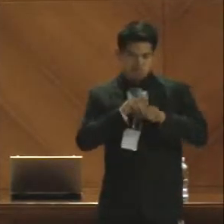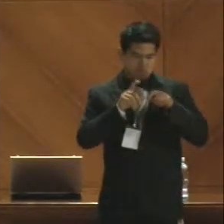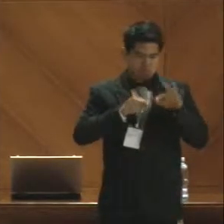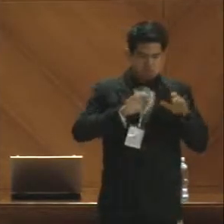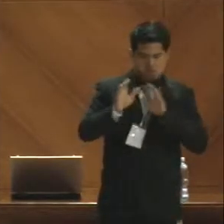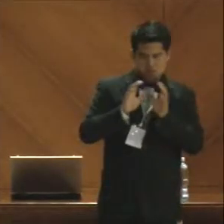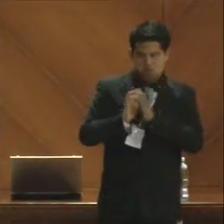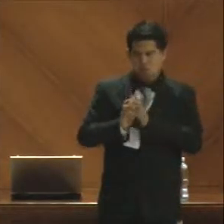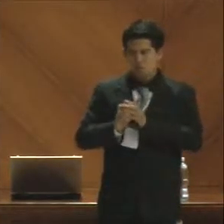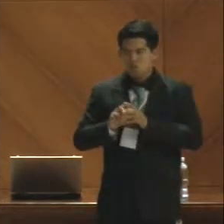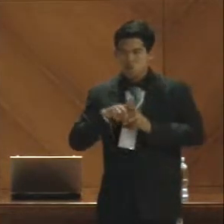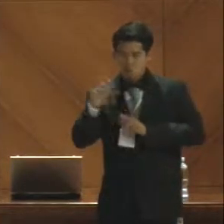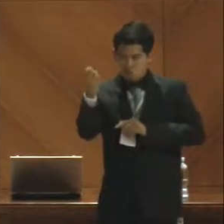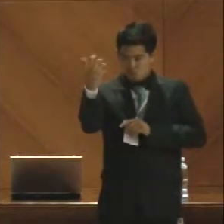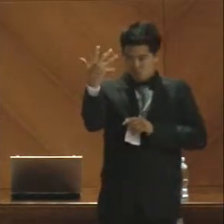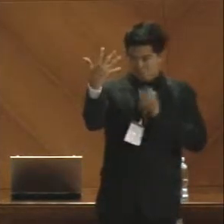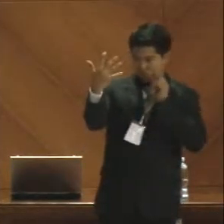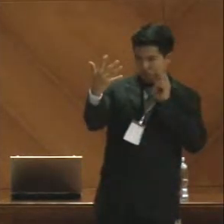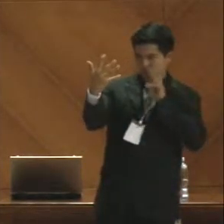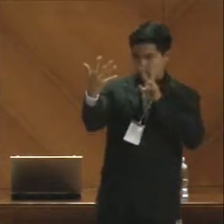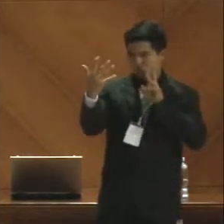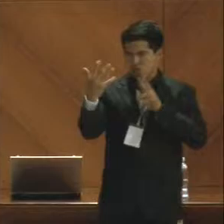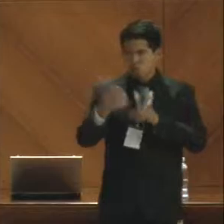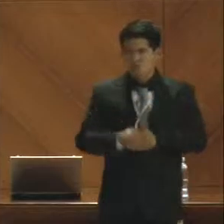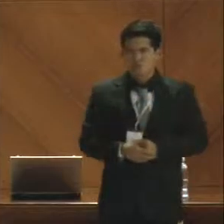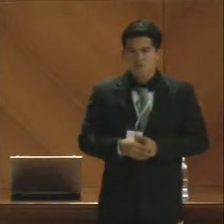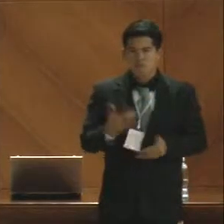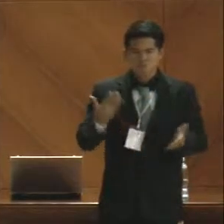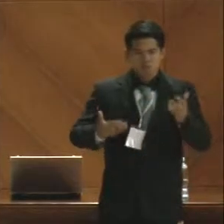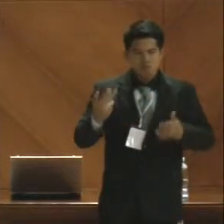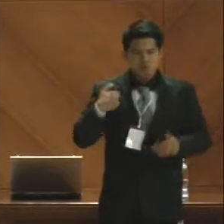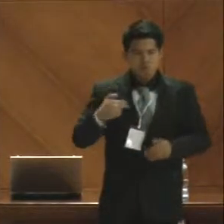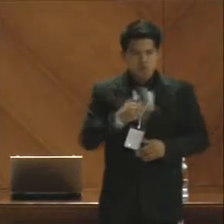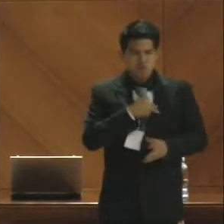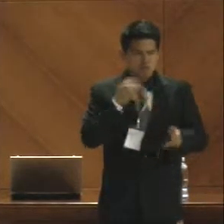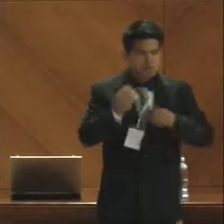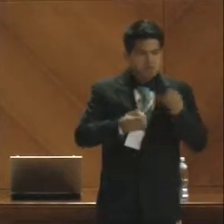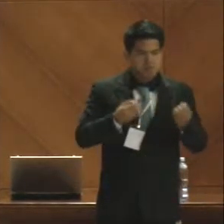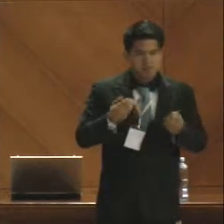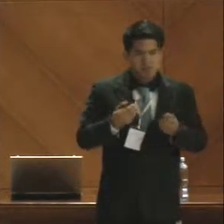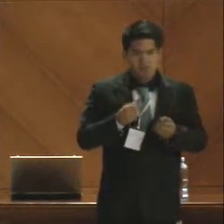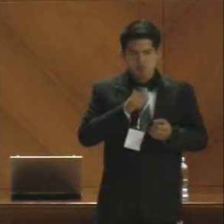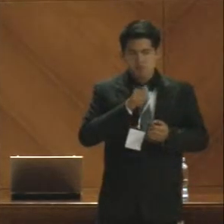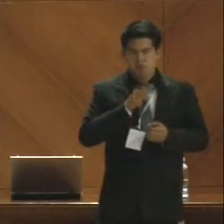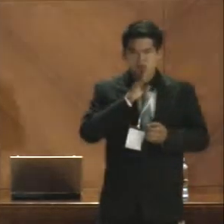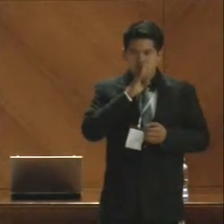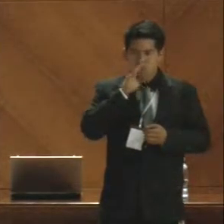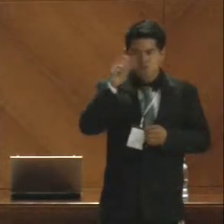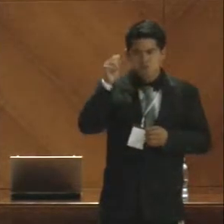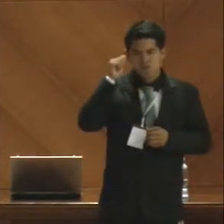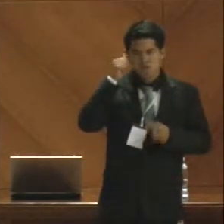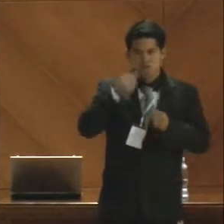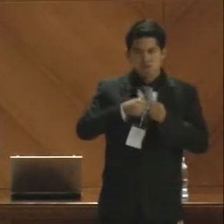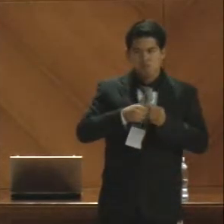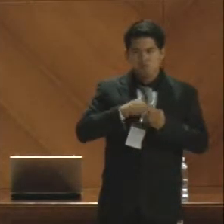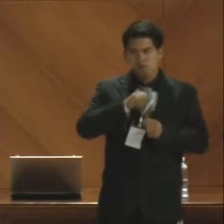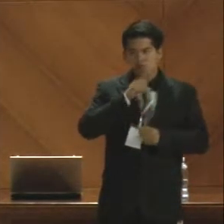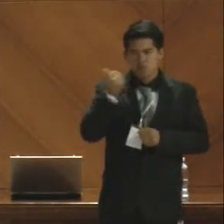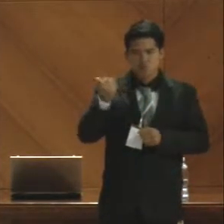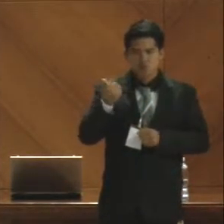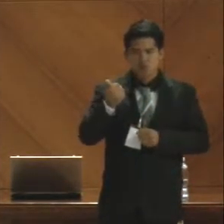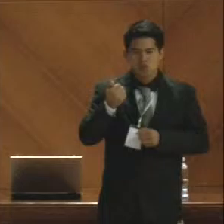estoy hablando de videollamadas. Cualquier cosa que nosotros estamos usando en Internet, si no lo hacemos de una forma consciente, si no lo hacemos con software libre y